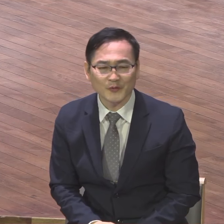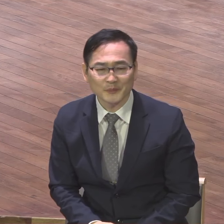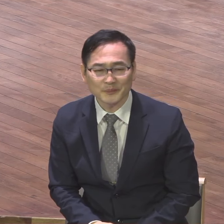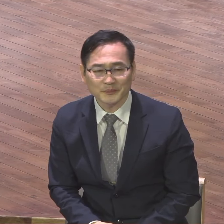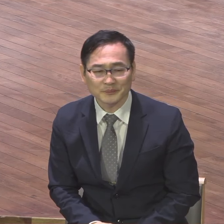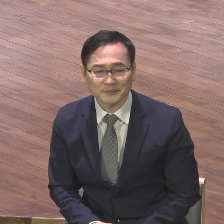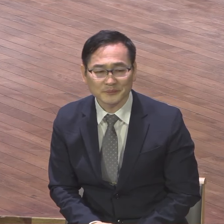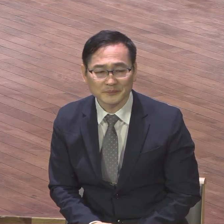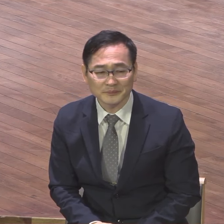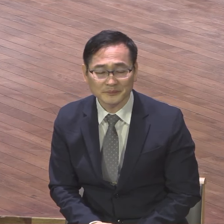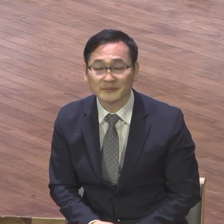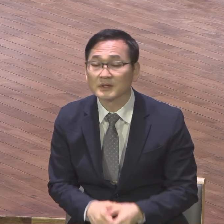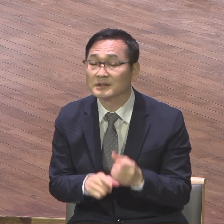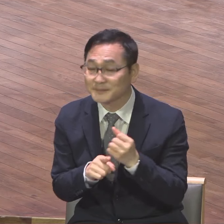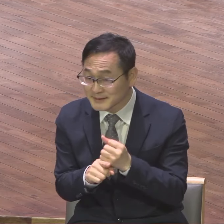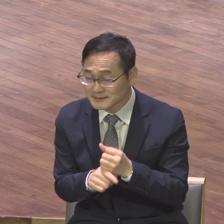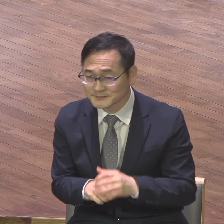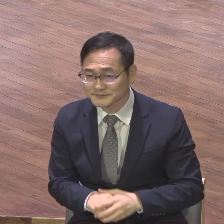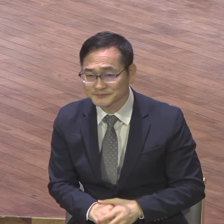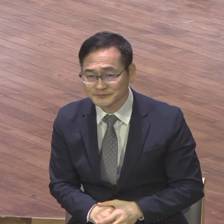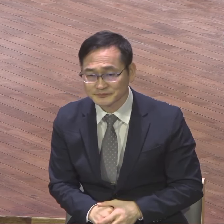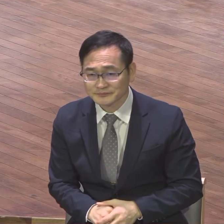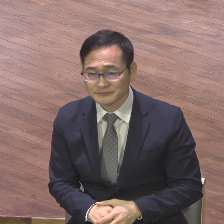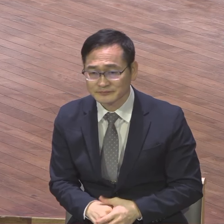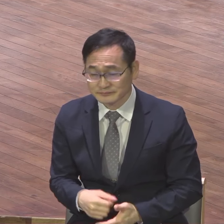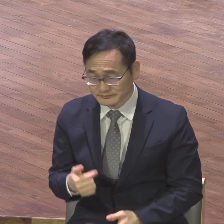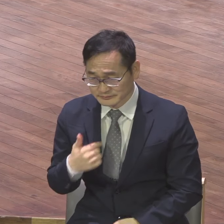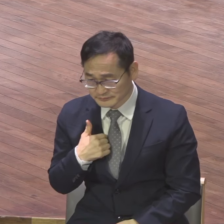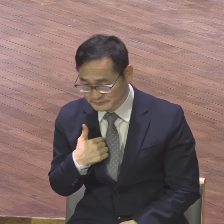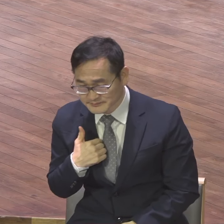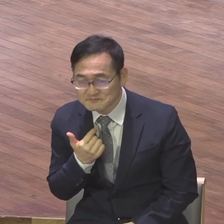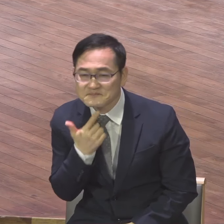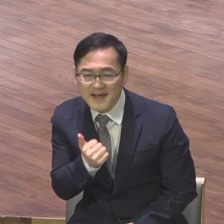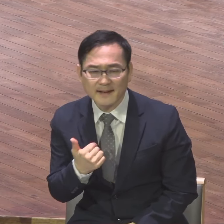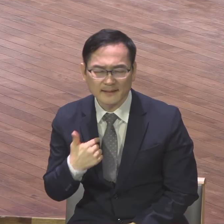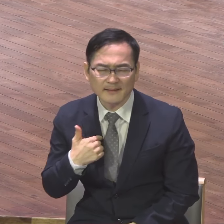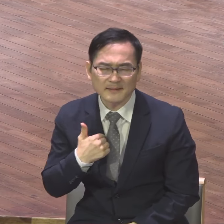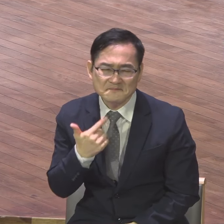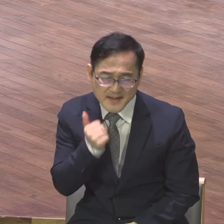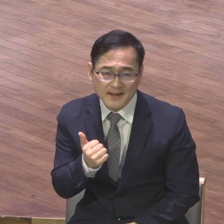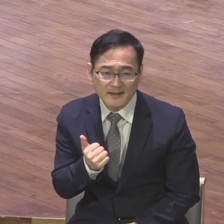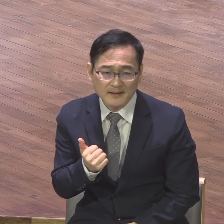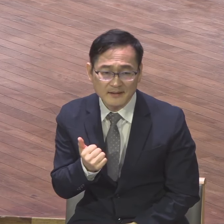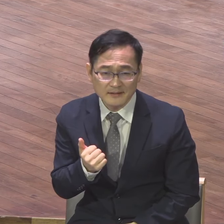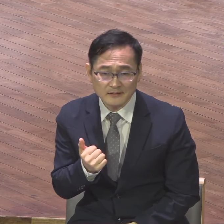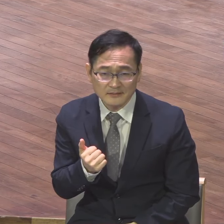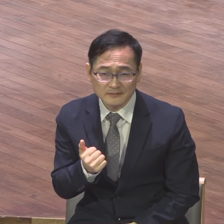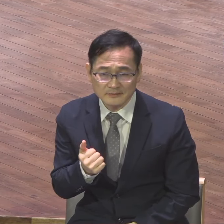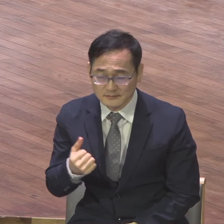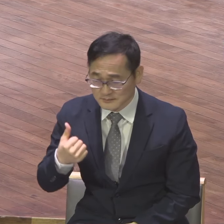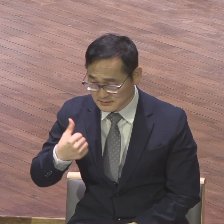그 말씀이에요. 제가 그거 체험하고 사는 사람이에요. 자식도